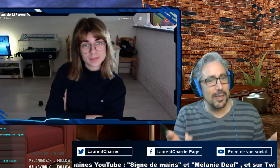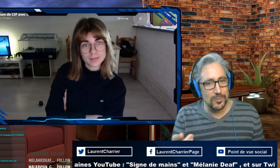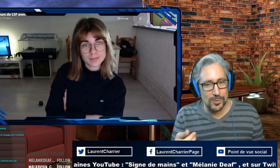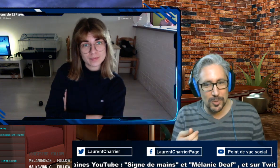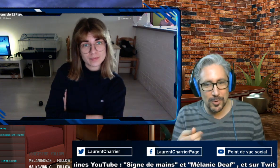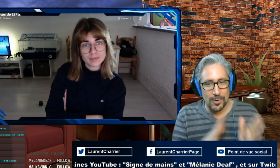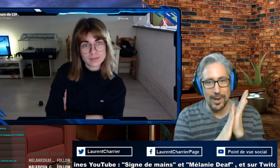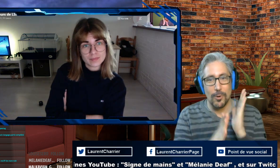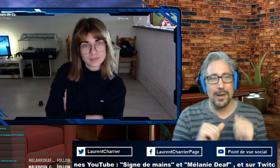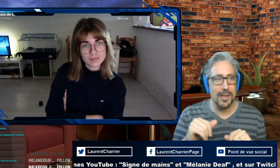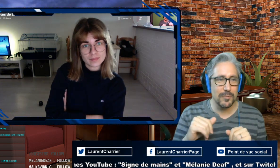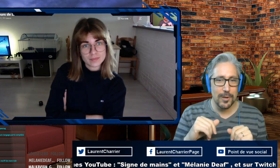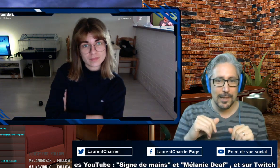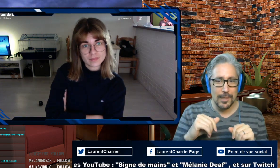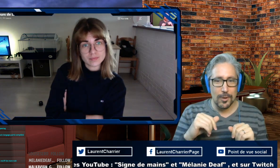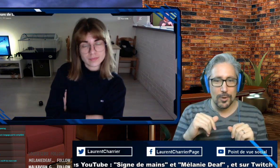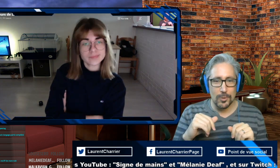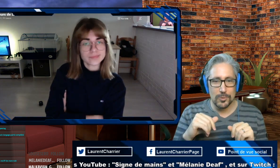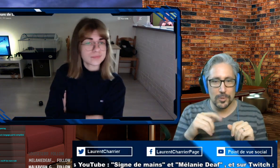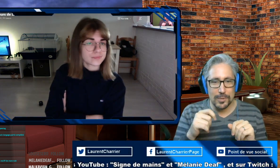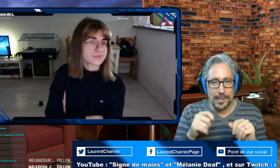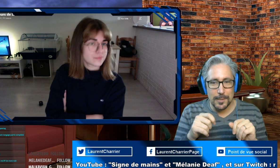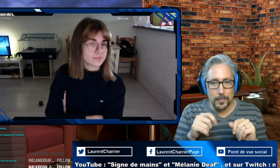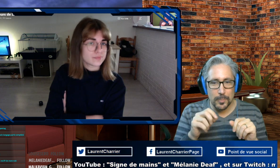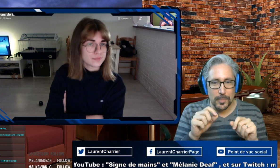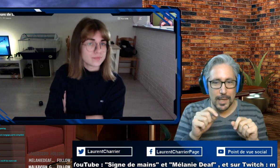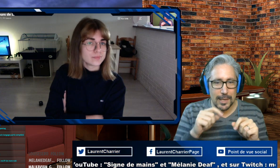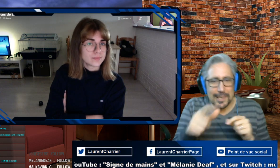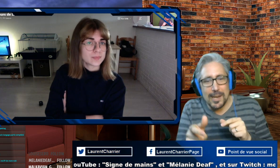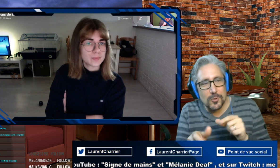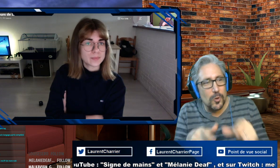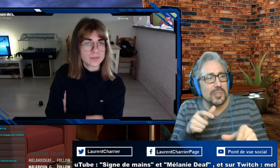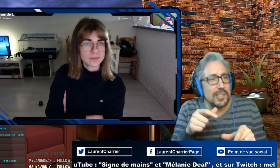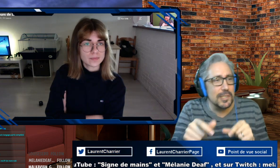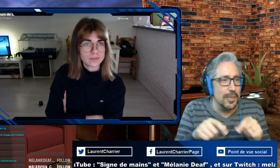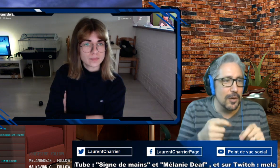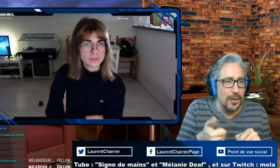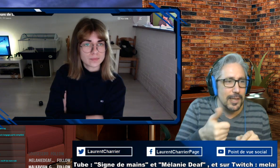en live, justement, là en live, de donner